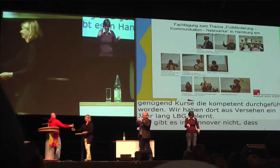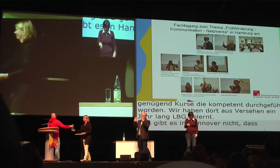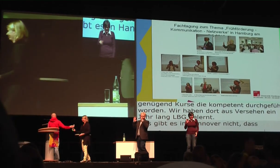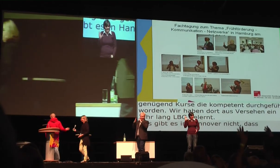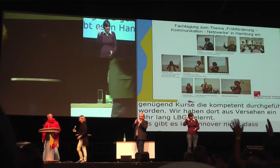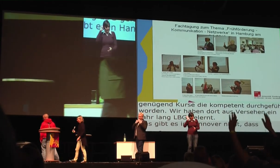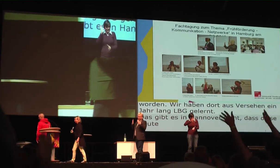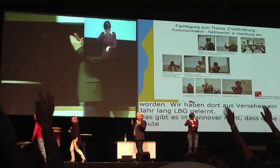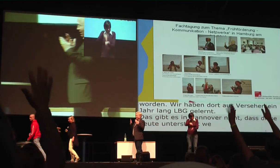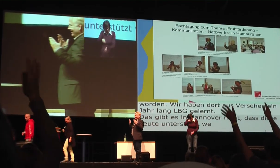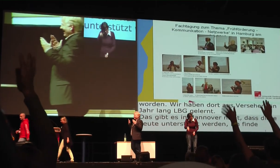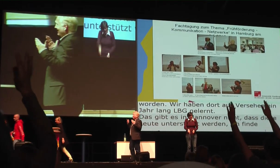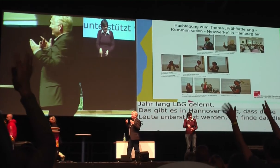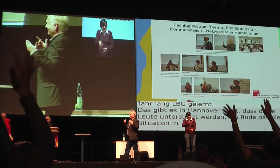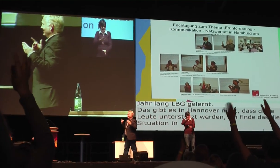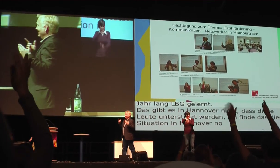Danke.